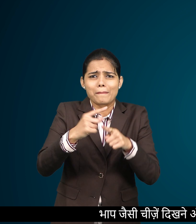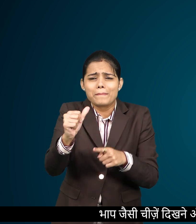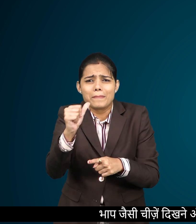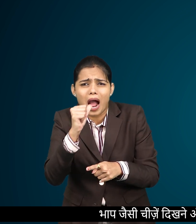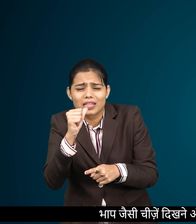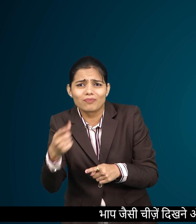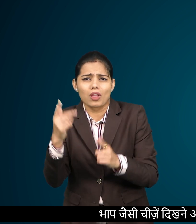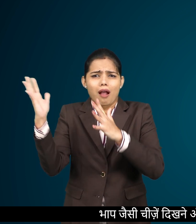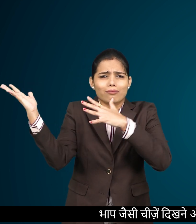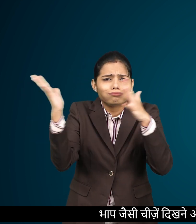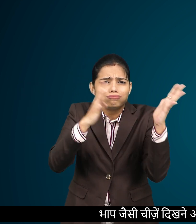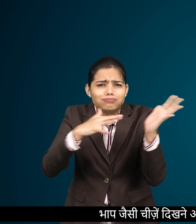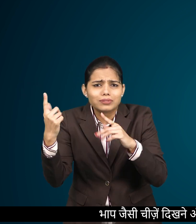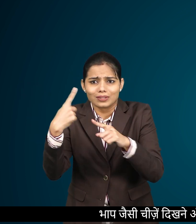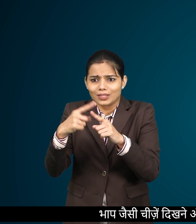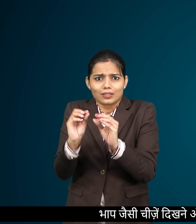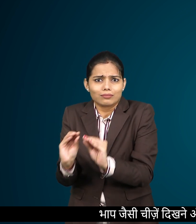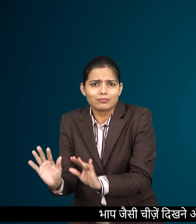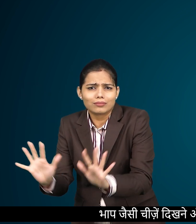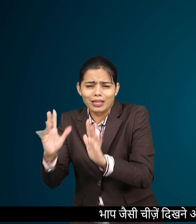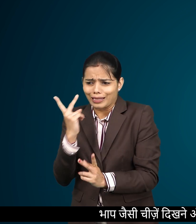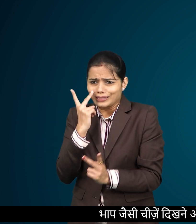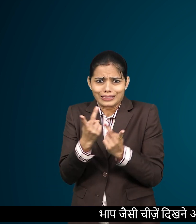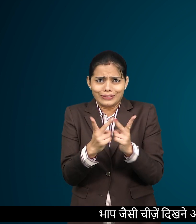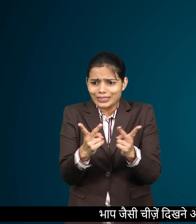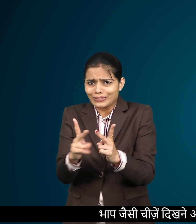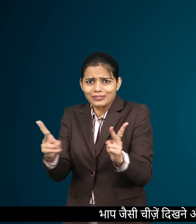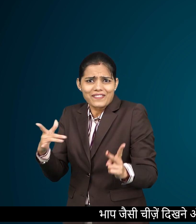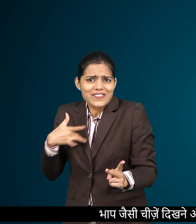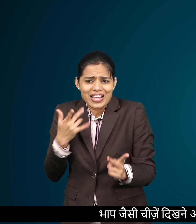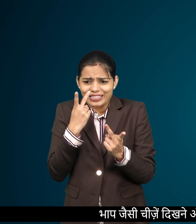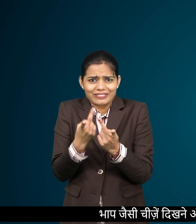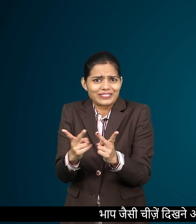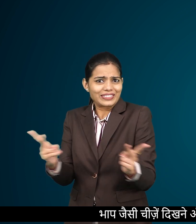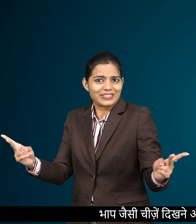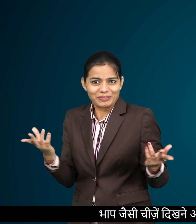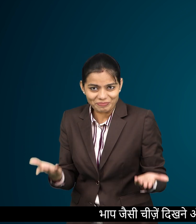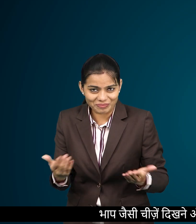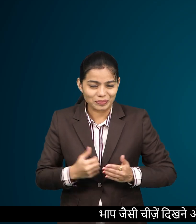और भाप जैसी चीजें दिखने में और महसूस करने में इतने अलग अलग क्यों है?